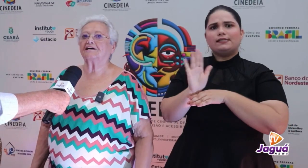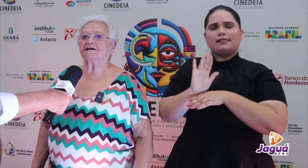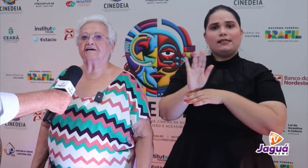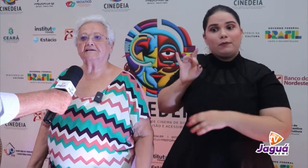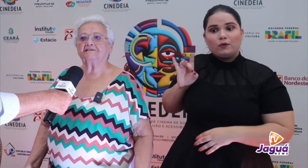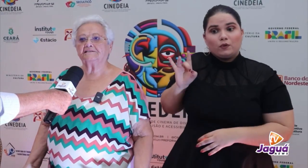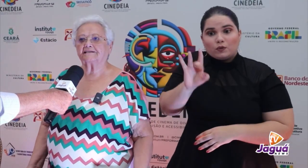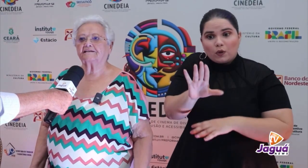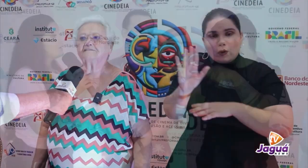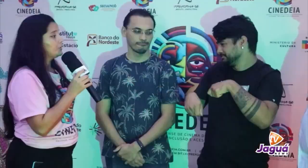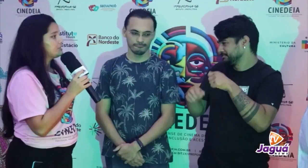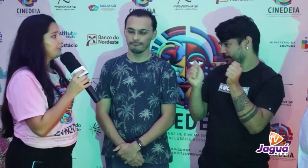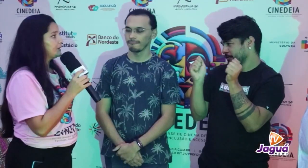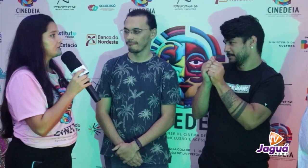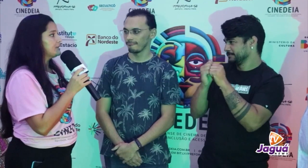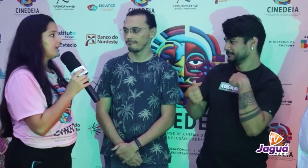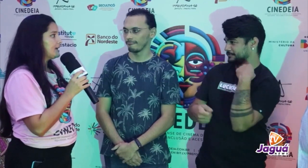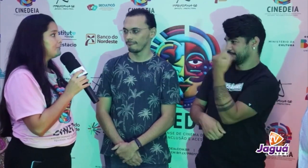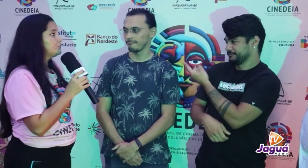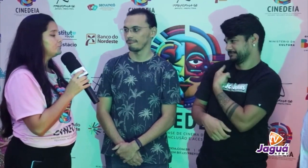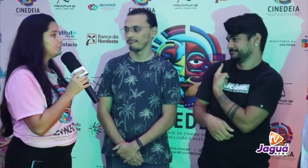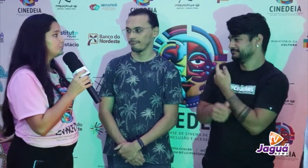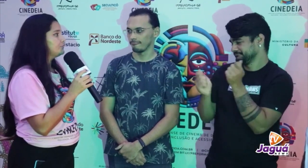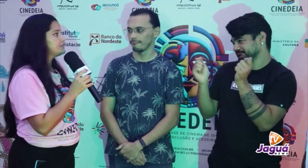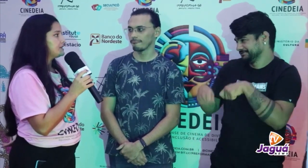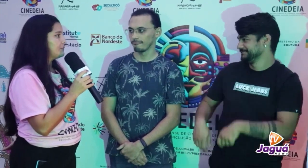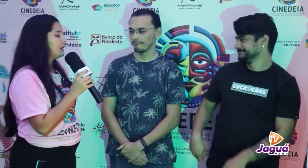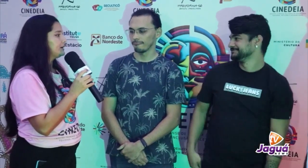deficiência, mulheres e